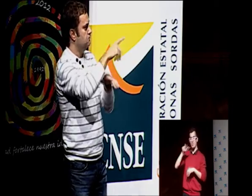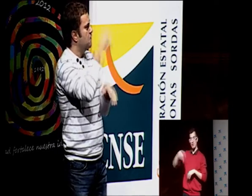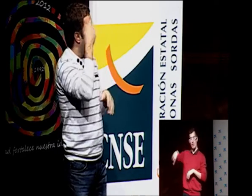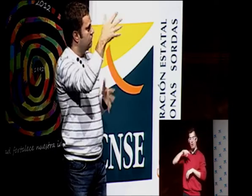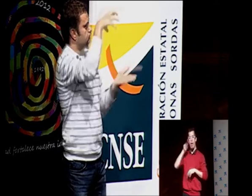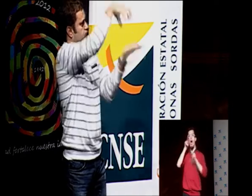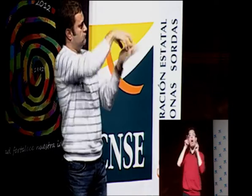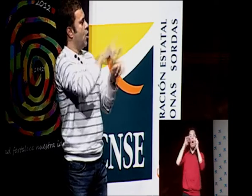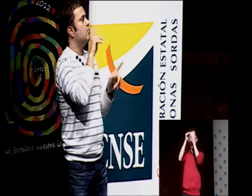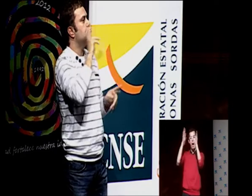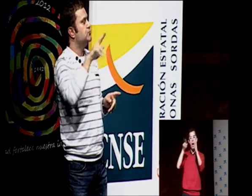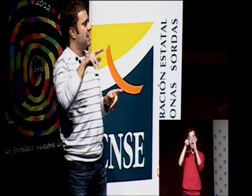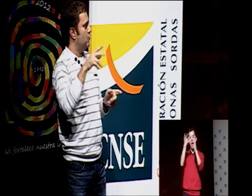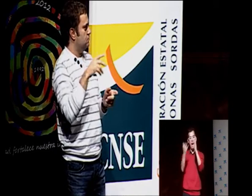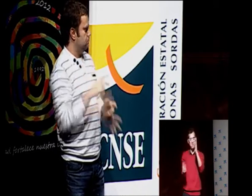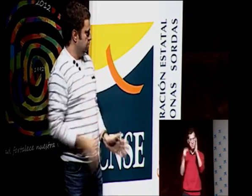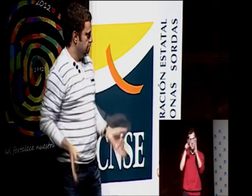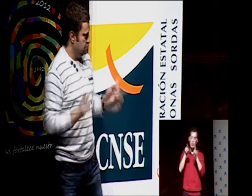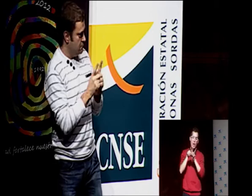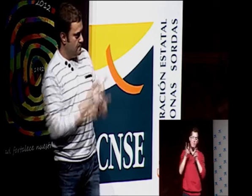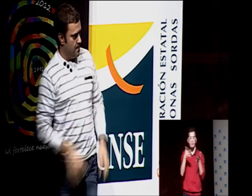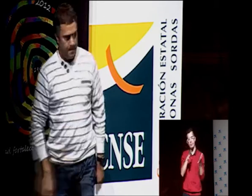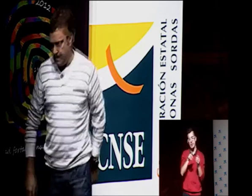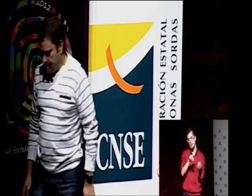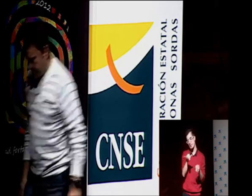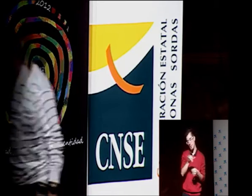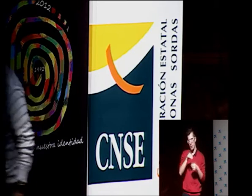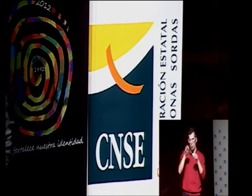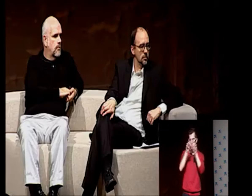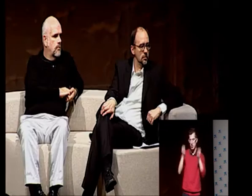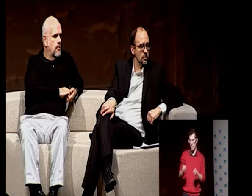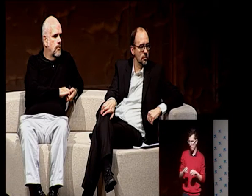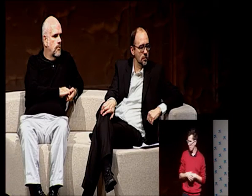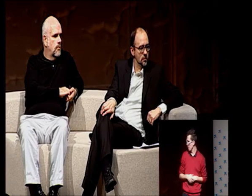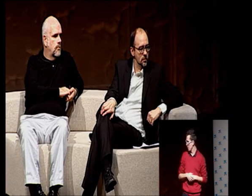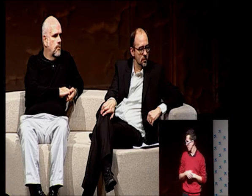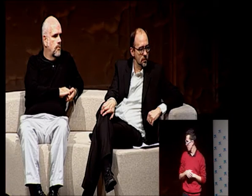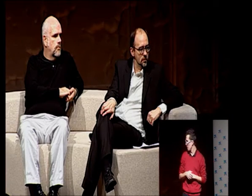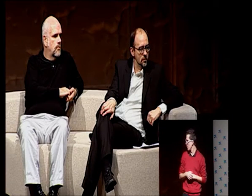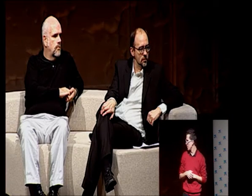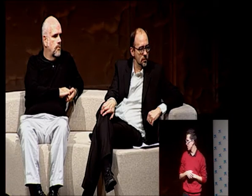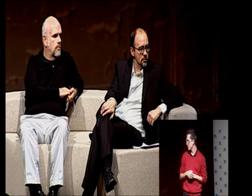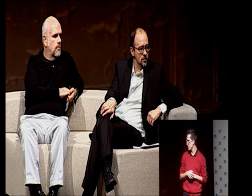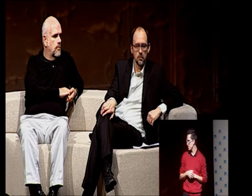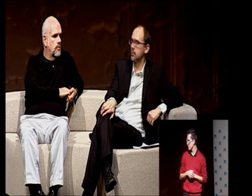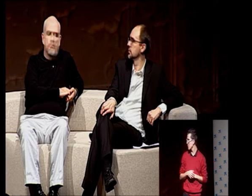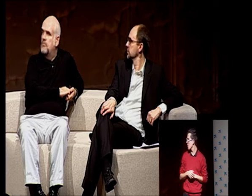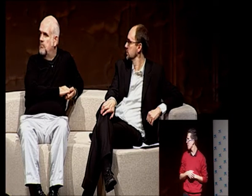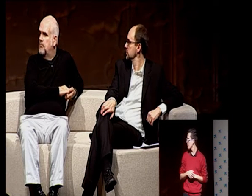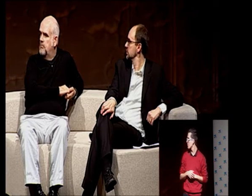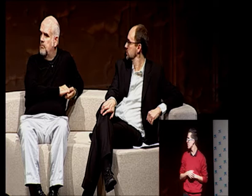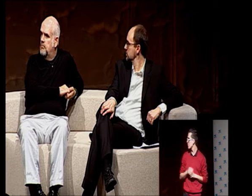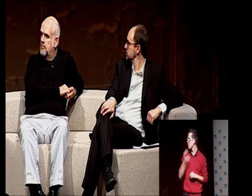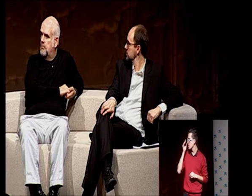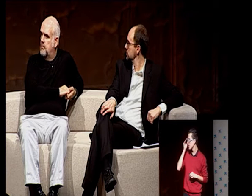signos veis en un futuro que pueda haber al igual que se han creado museos para